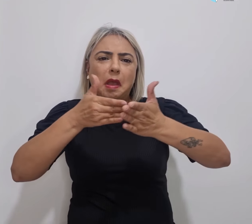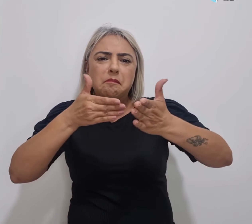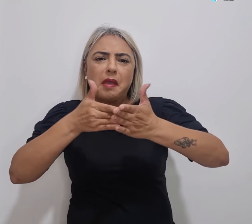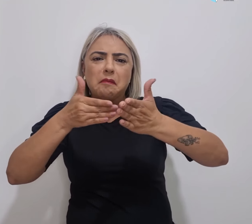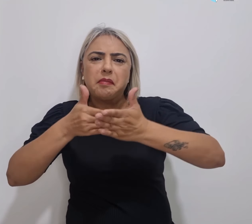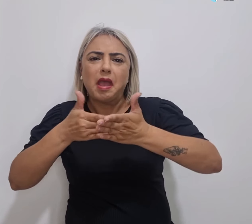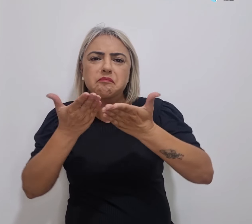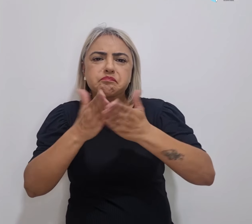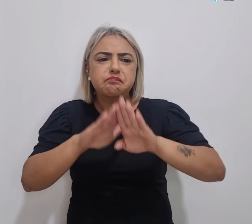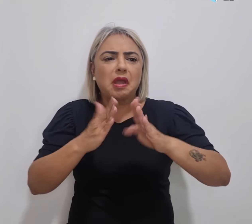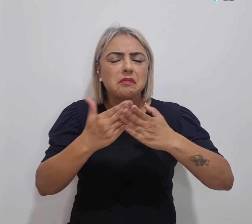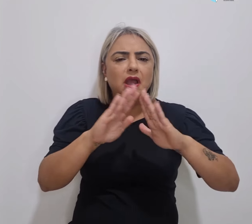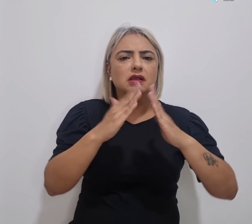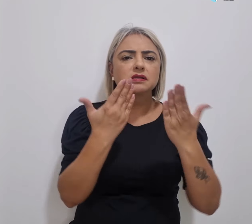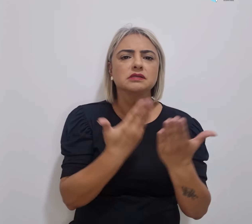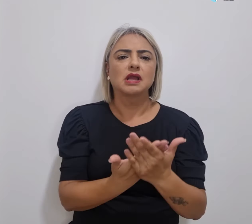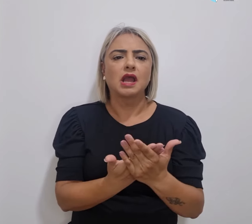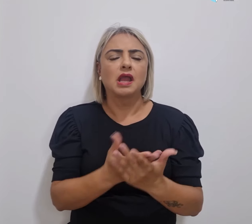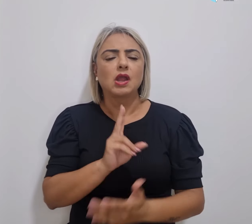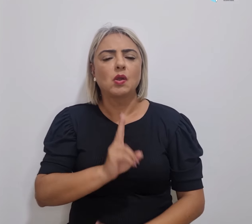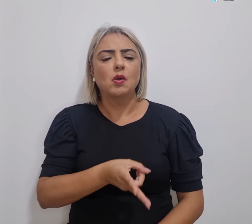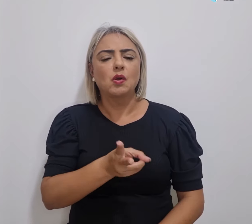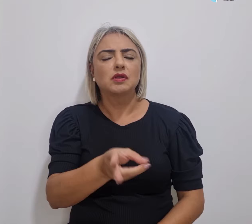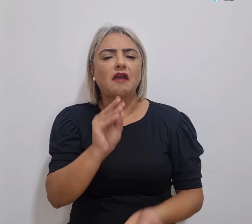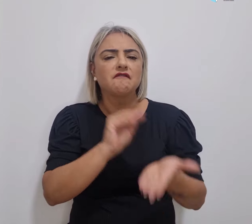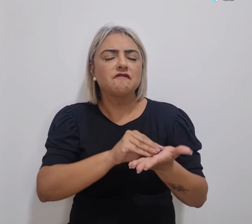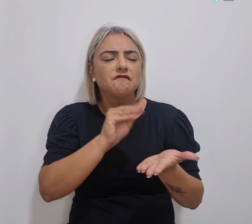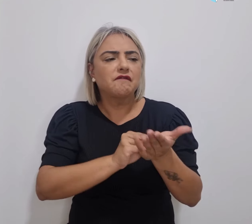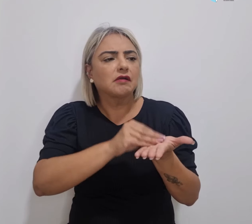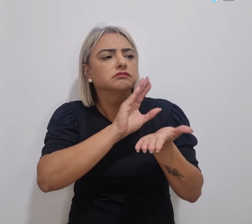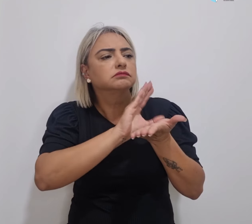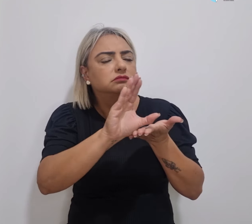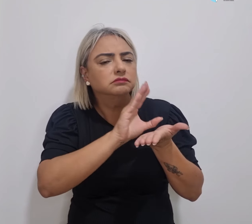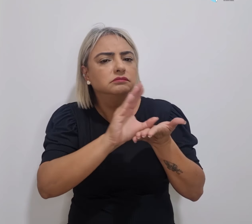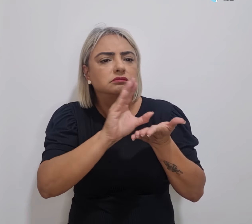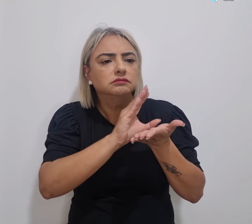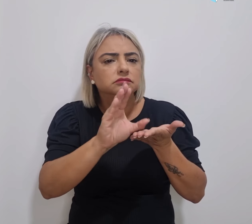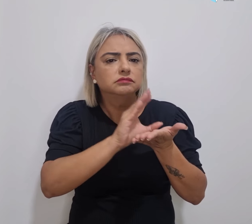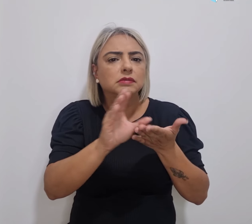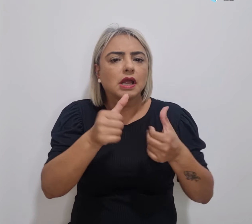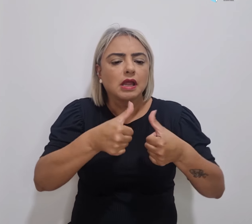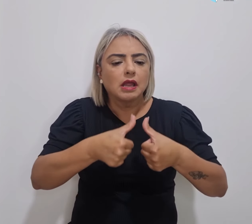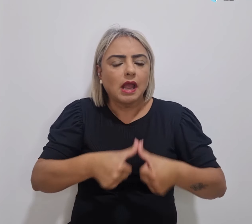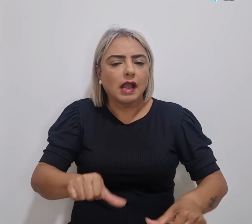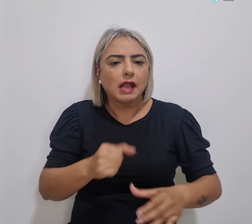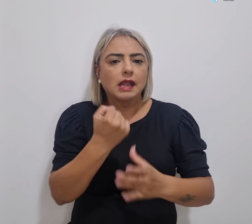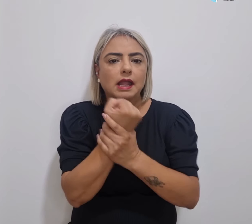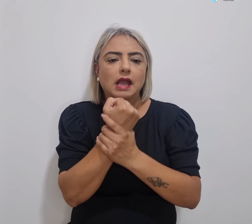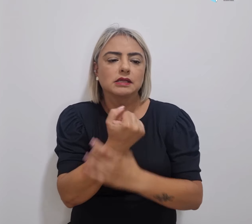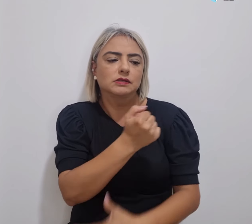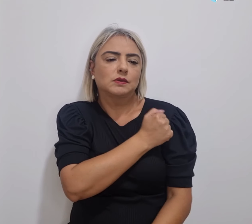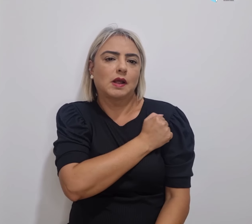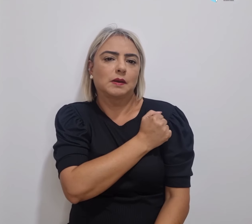e mantém a falta de investimento na permanência dos estudantes. Isso